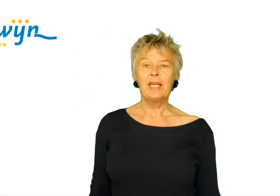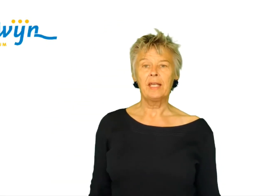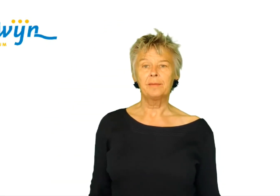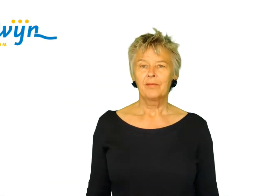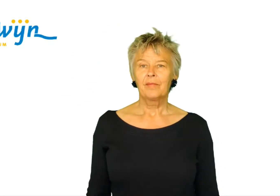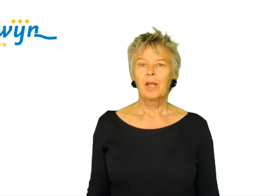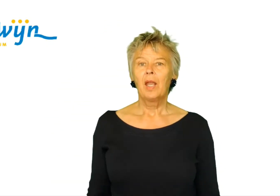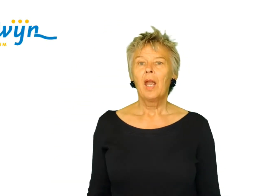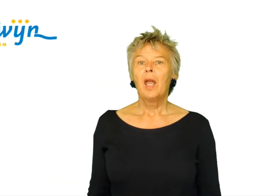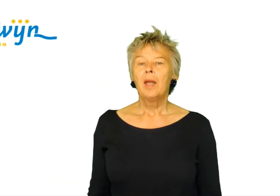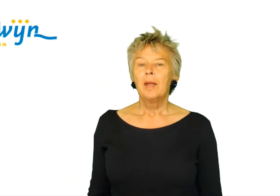keer.